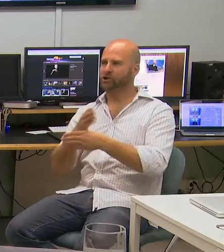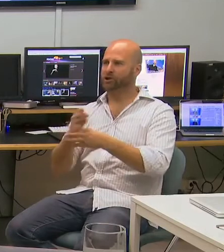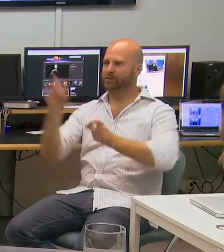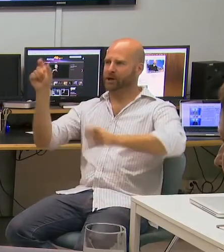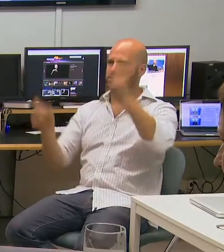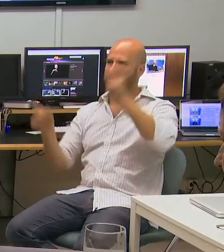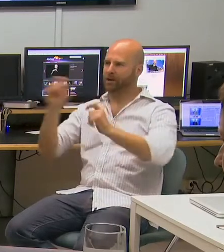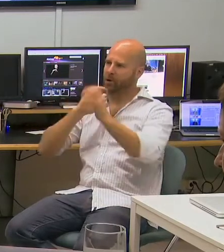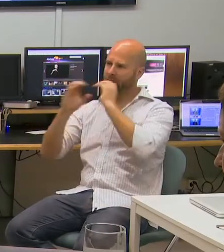wurde über die Procom